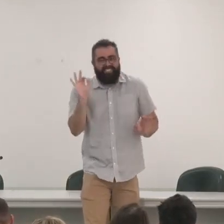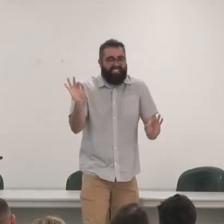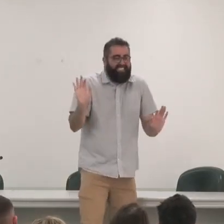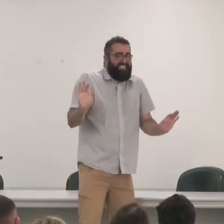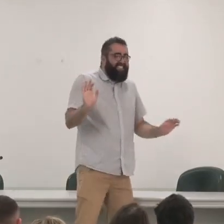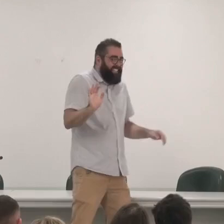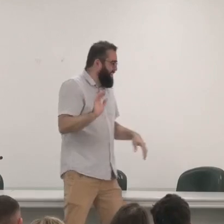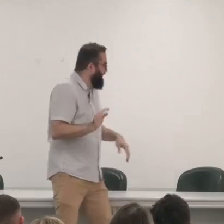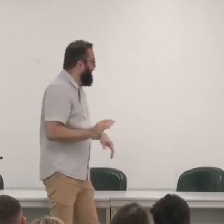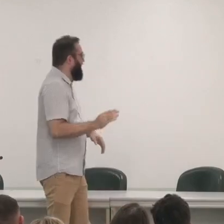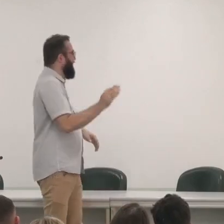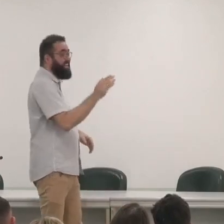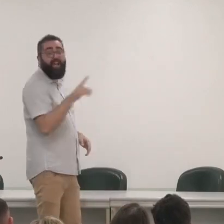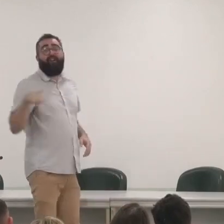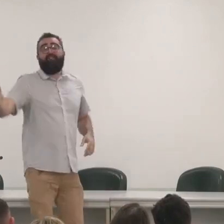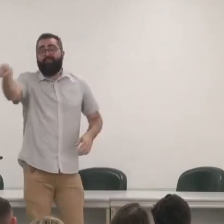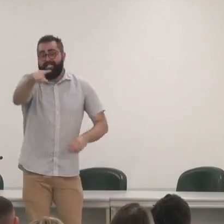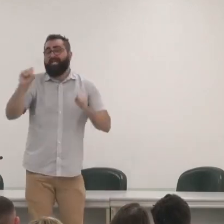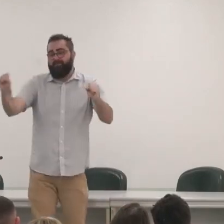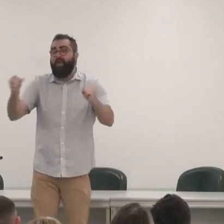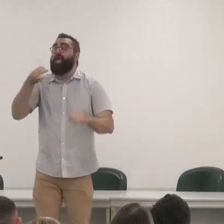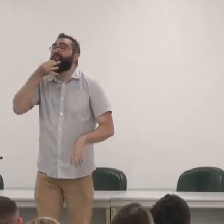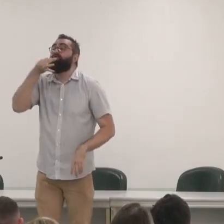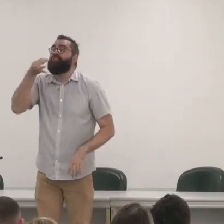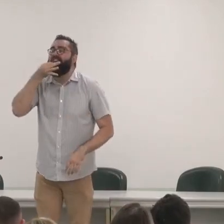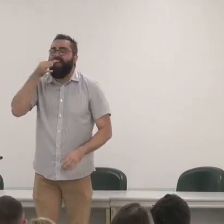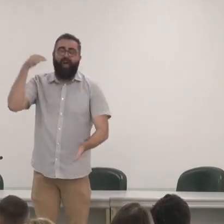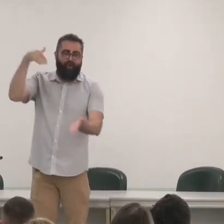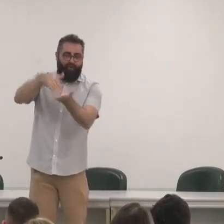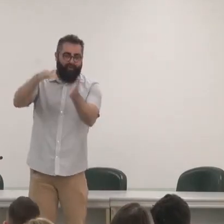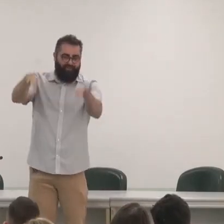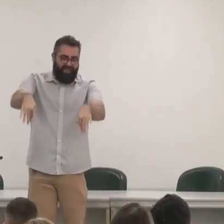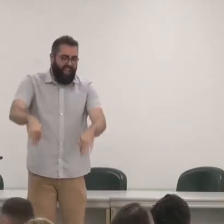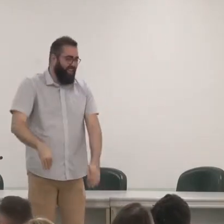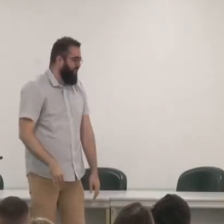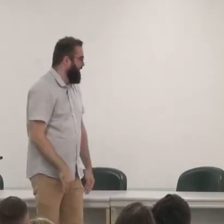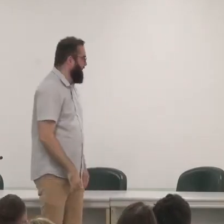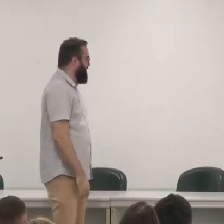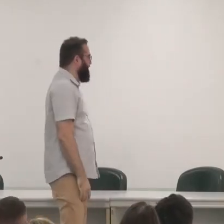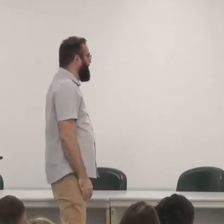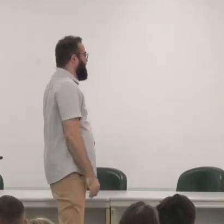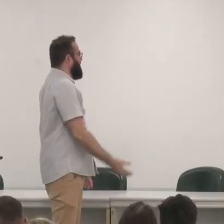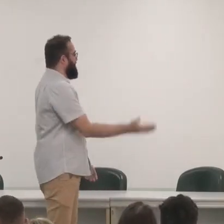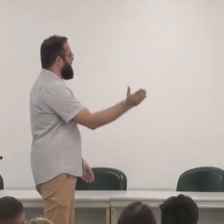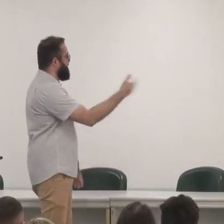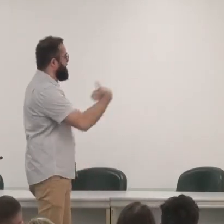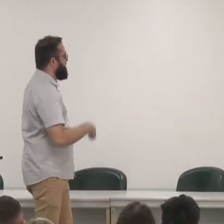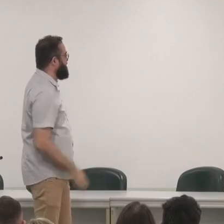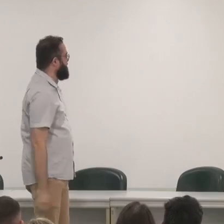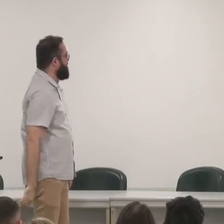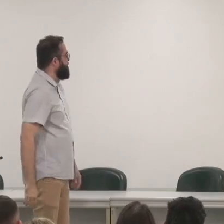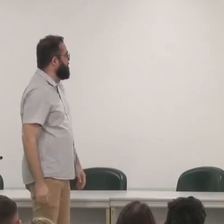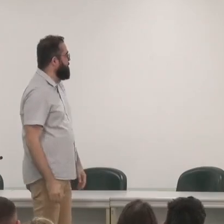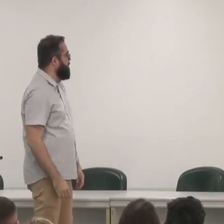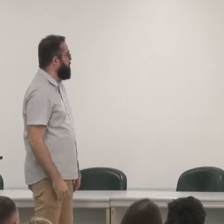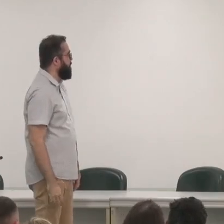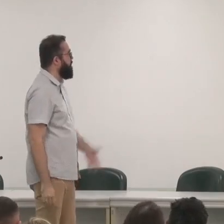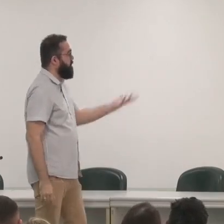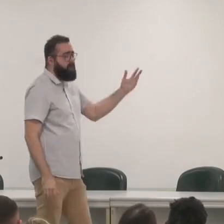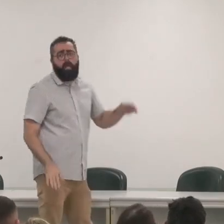me desculpar, mas para isso não há uma resposta agora. Mas, ao final da fala, vocês podem sugerir o que vocês pensam